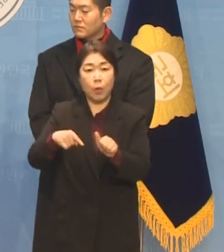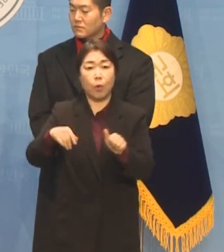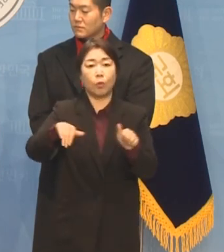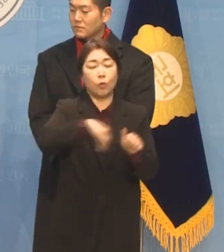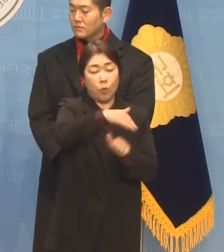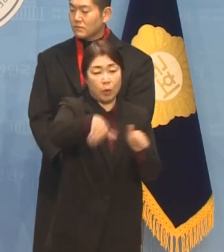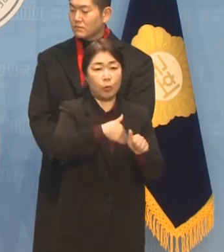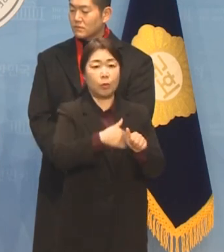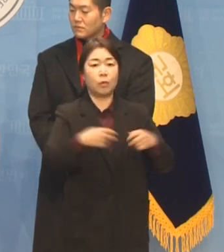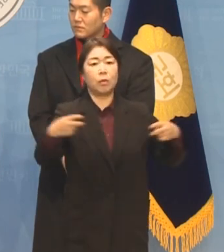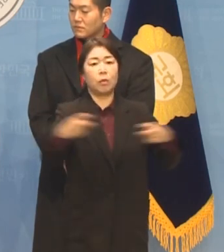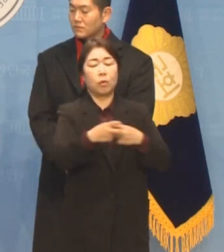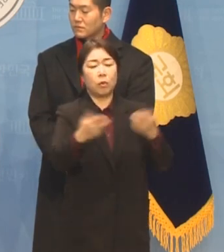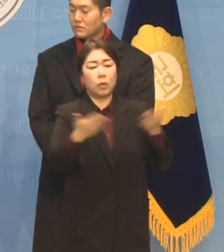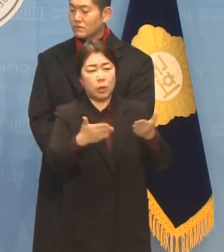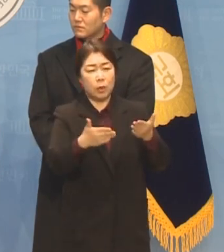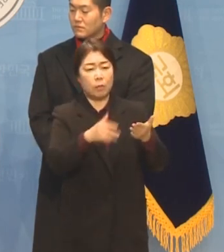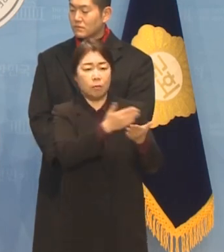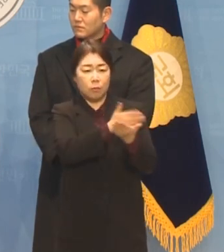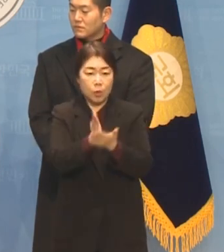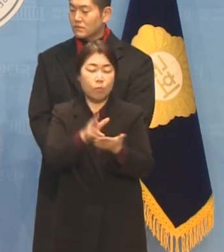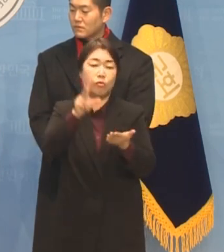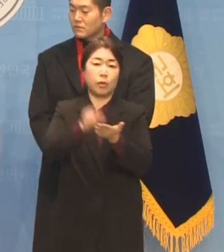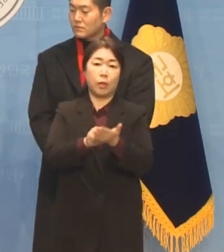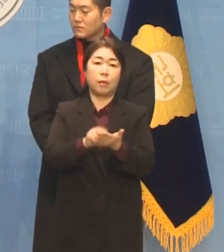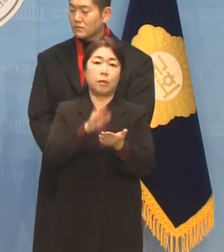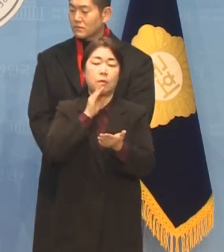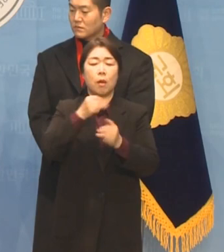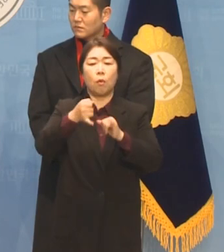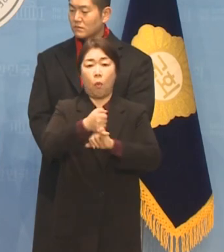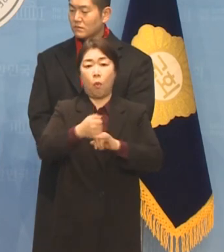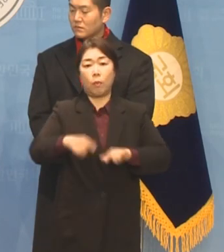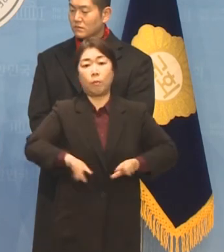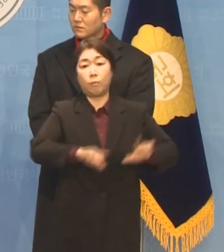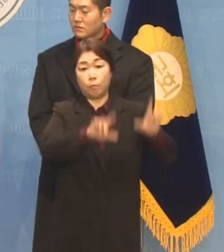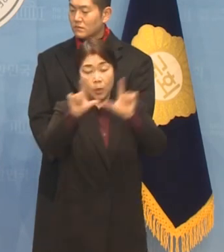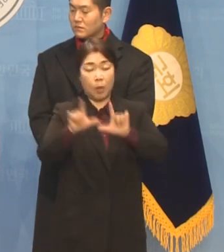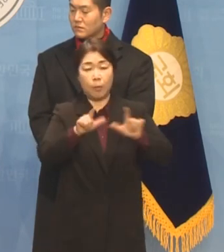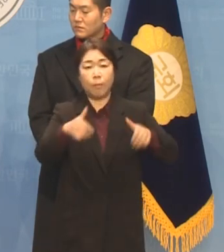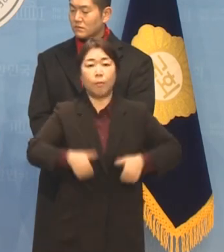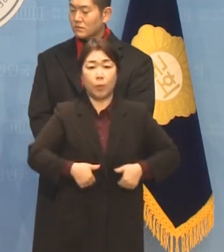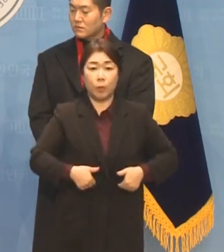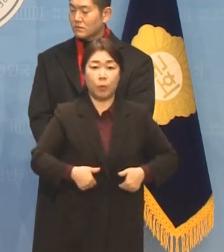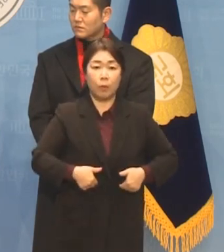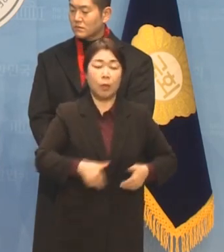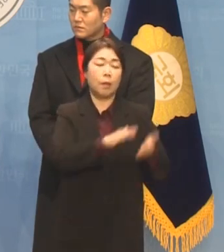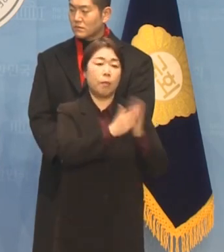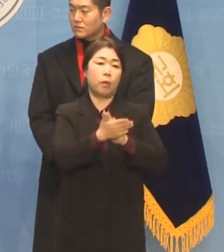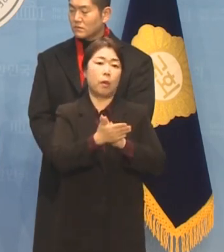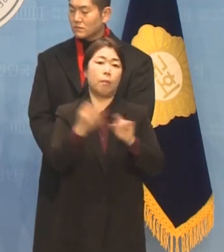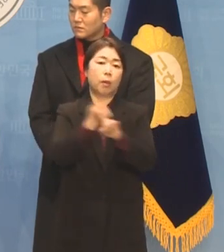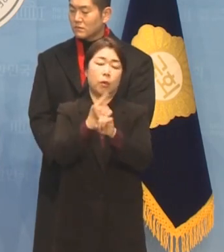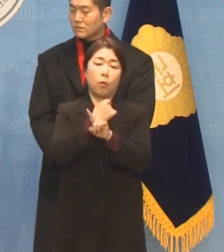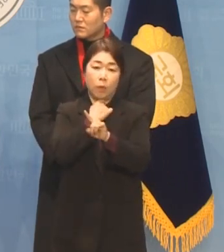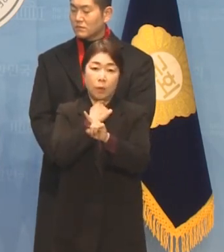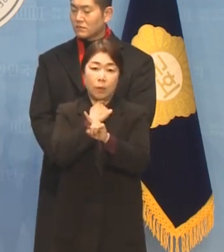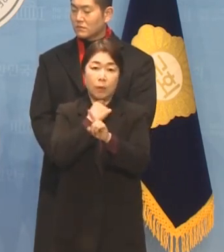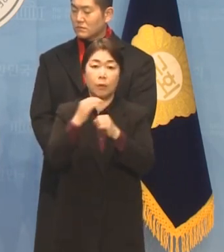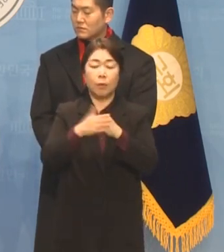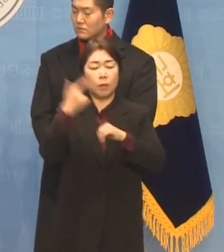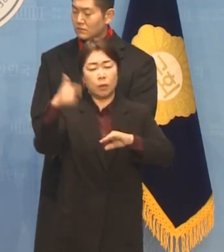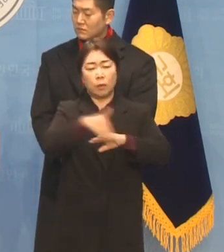등 오직 지역 주민들의 실질적인 삶의 변화에 초점을 맞추는 이기적 정치를